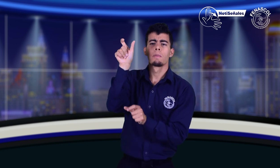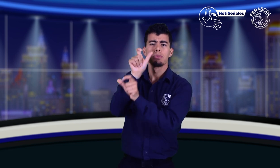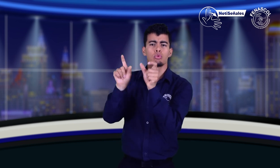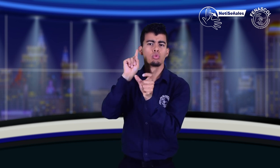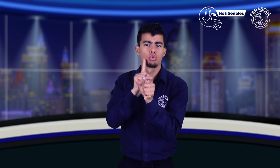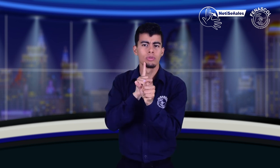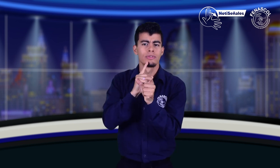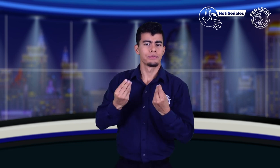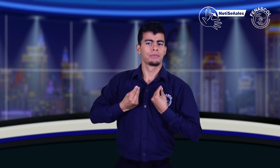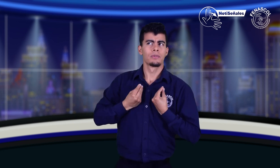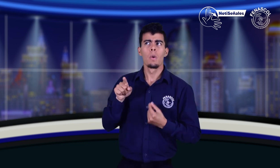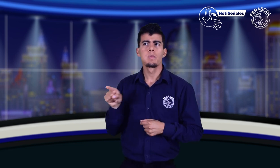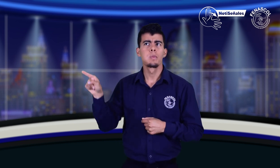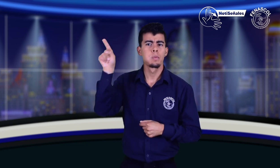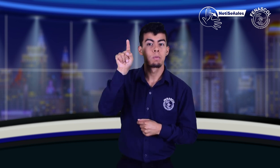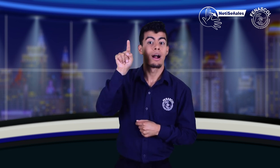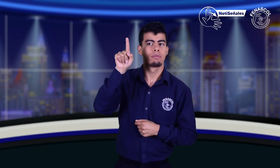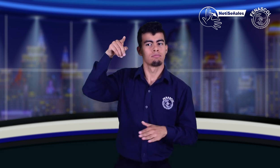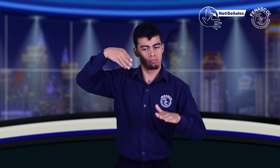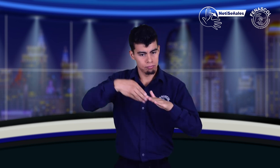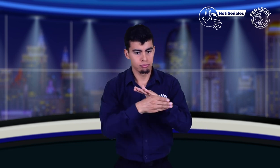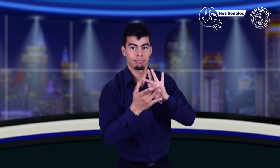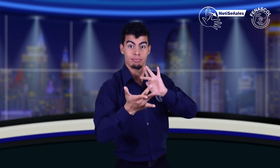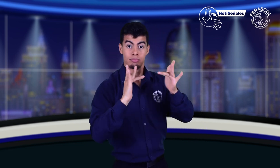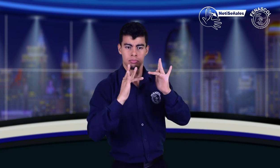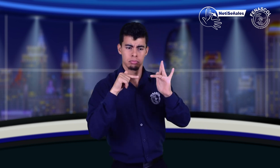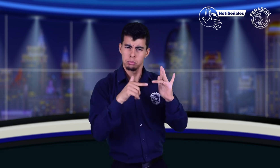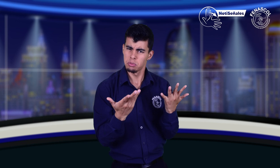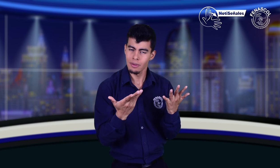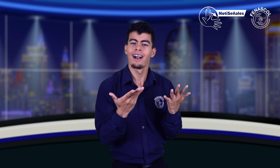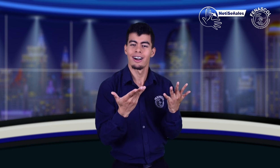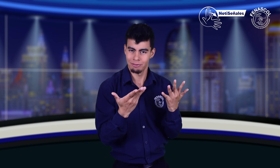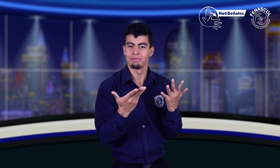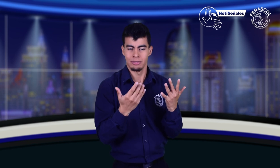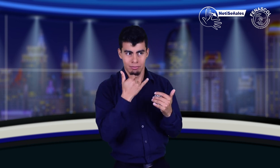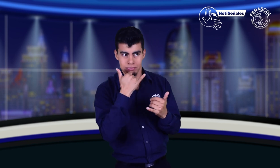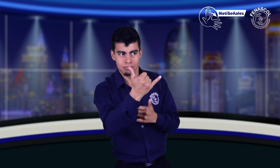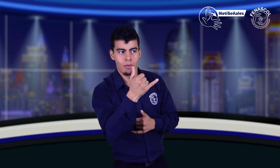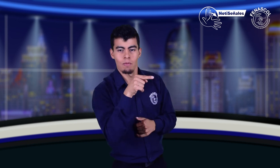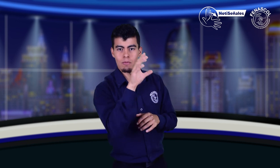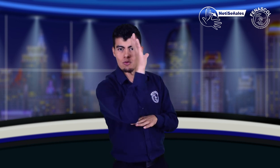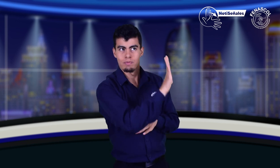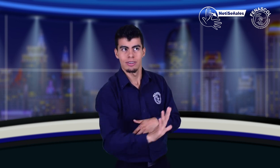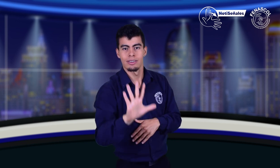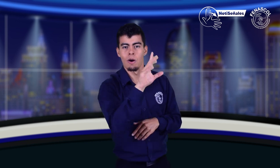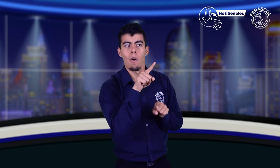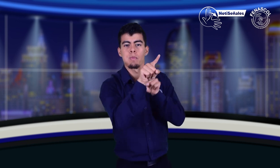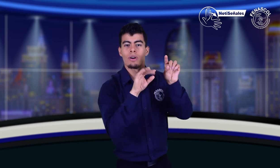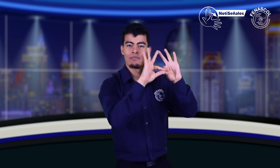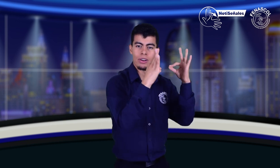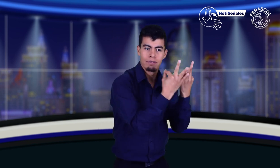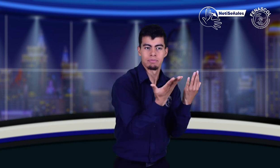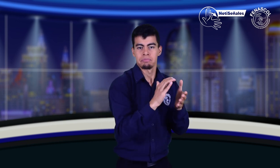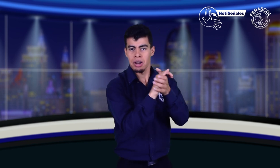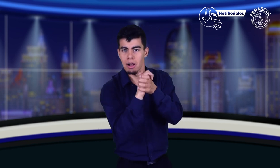ingresan al centro de relevo para llamar y contactarse con familiares o amigos que viven en el